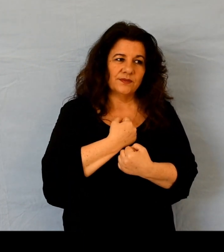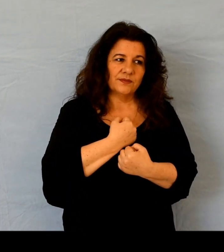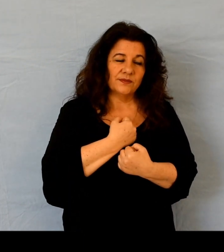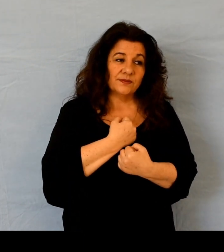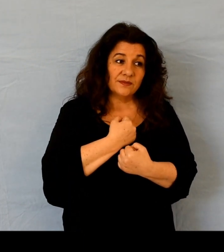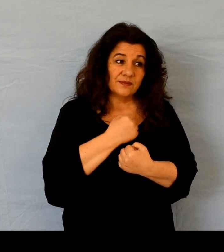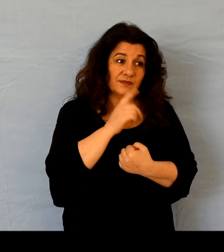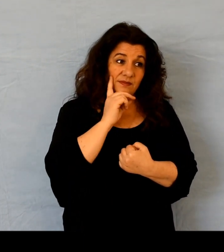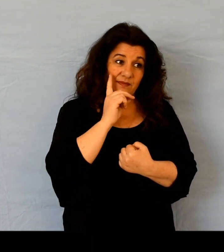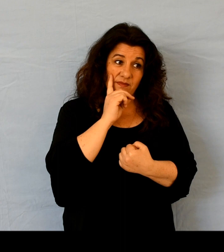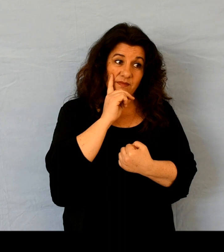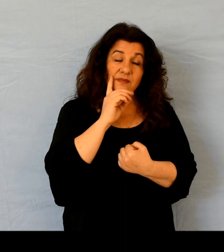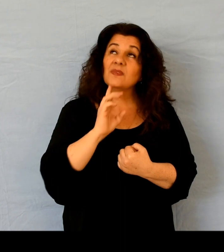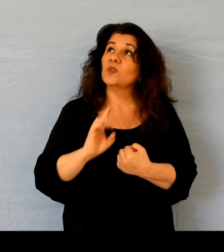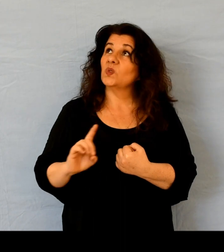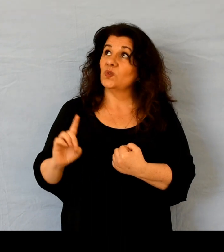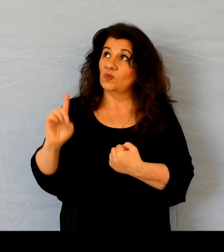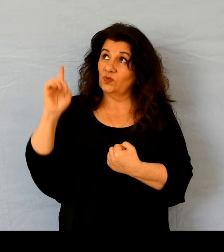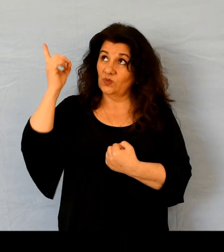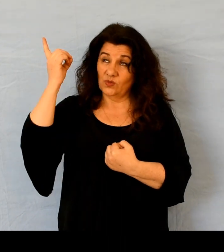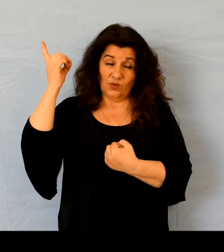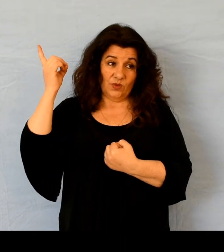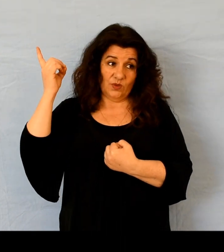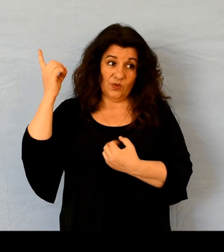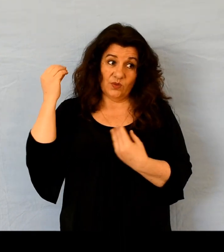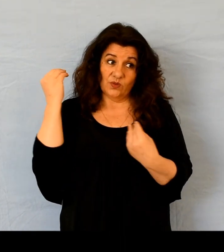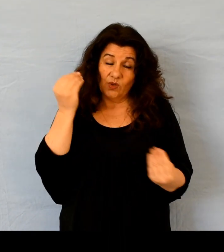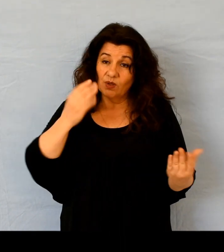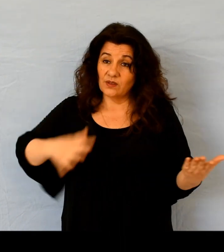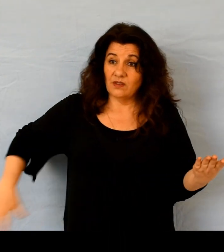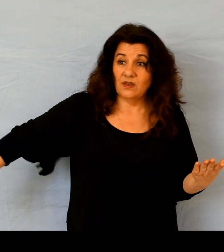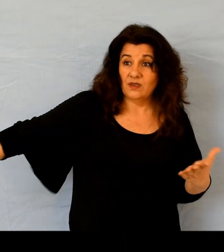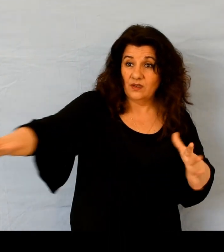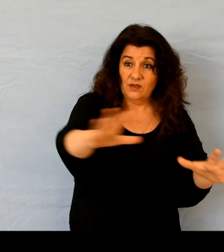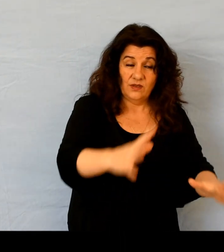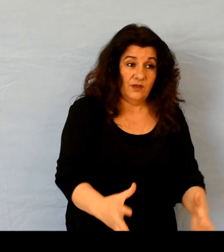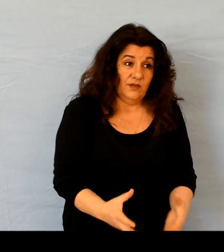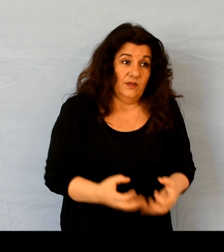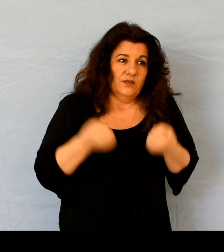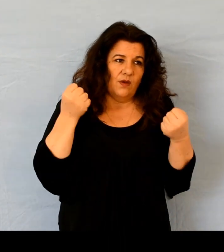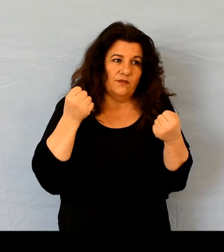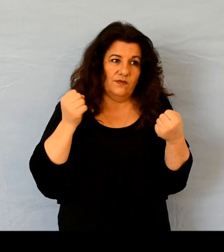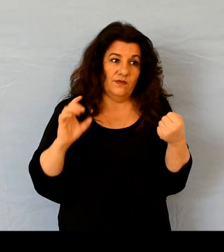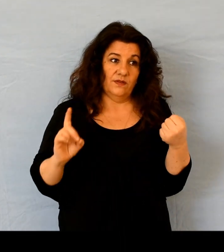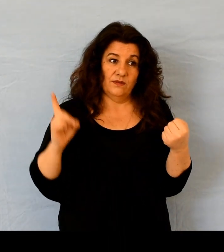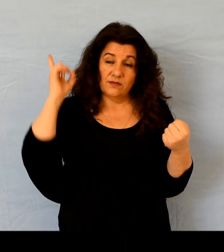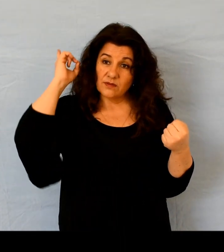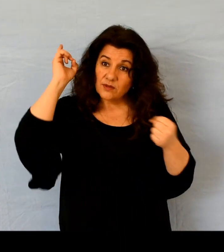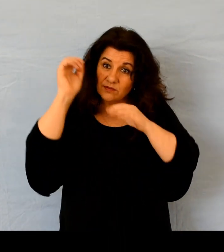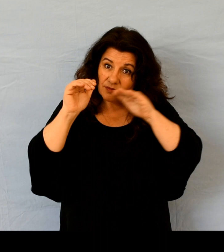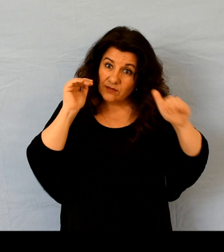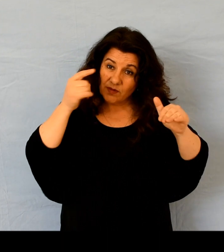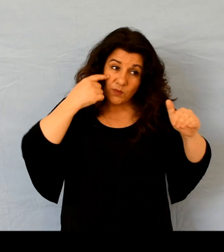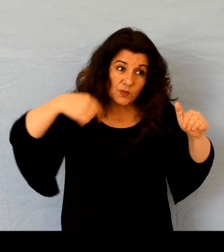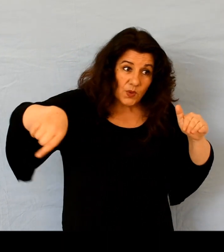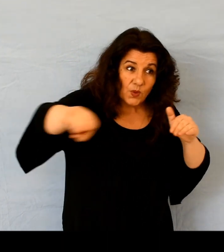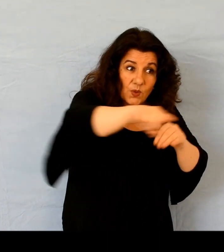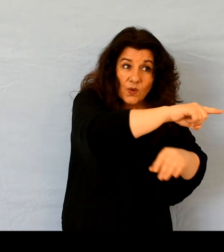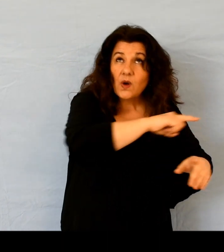Car Dieu nous a sauvés. Il nous a appelés à une vocation sainte, non pas à